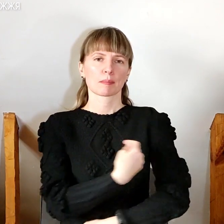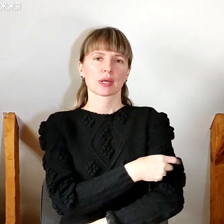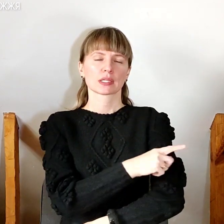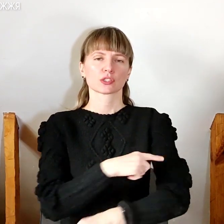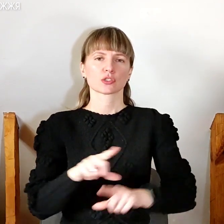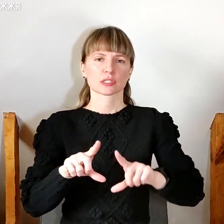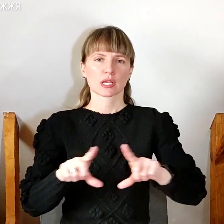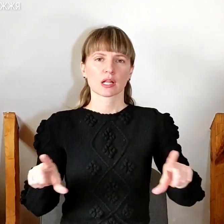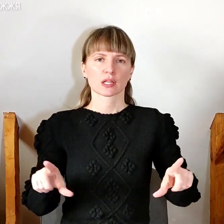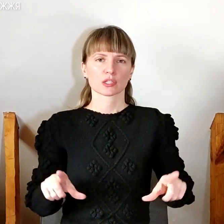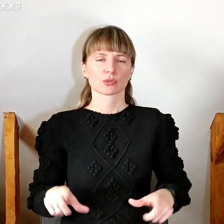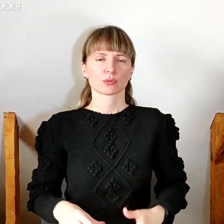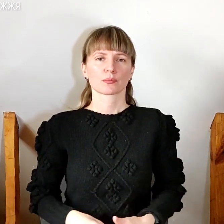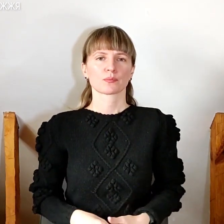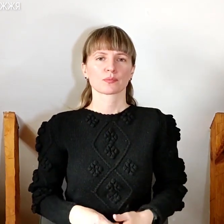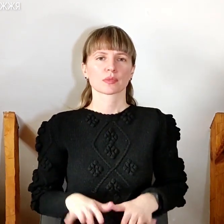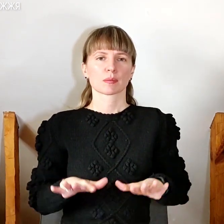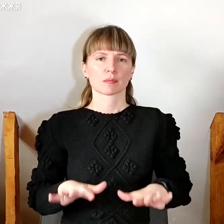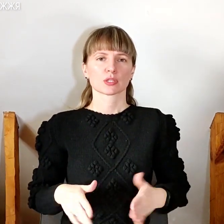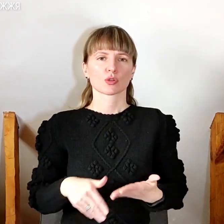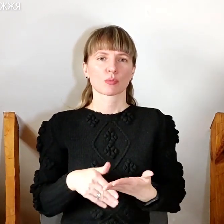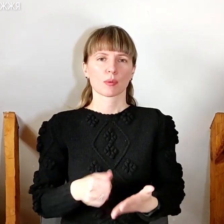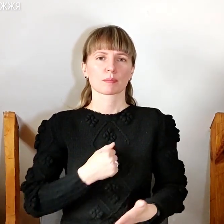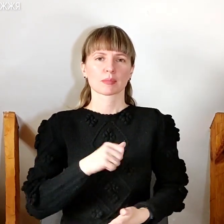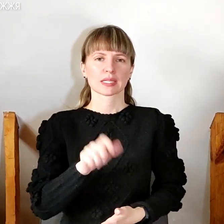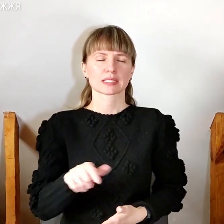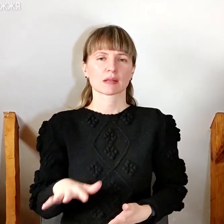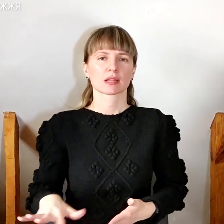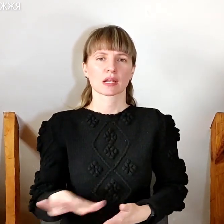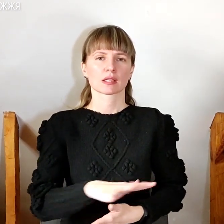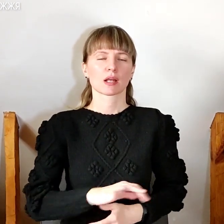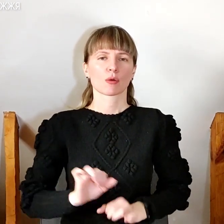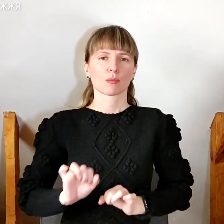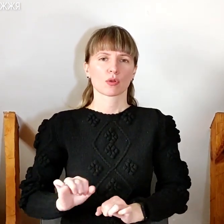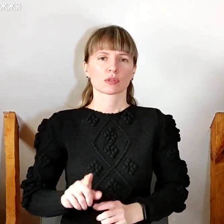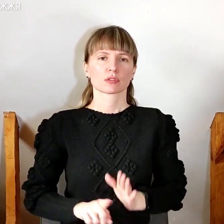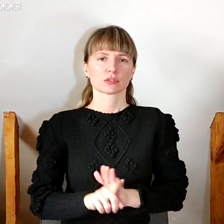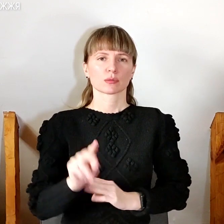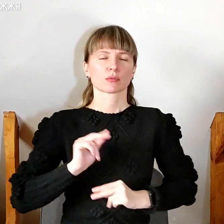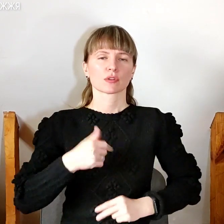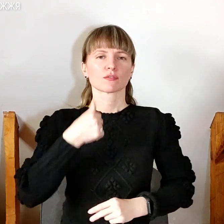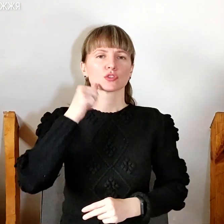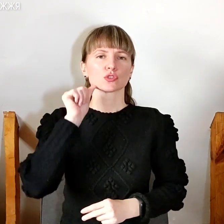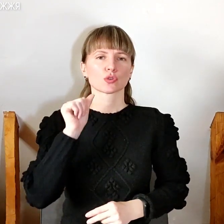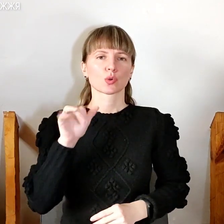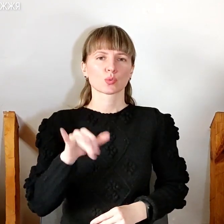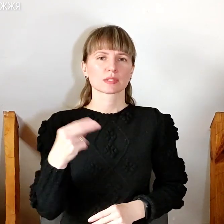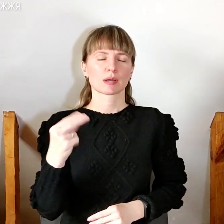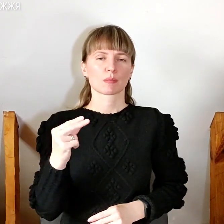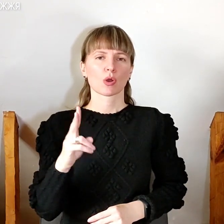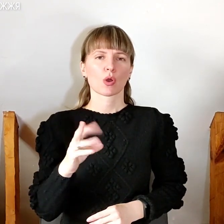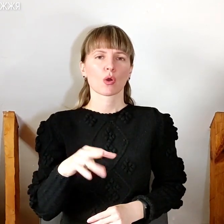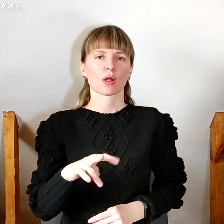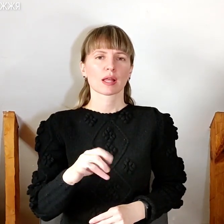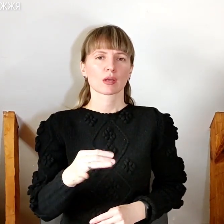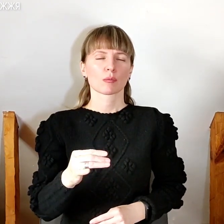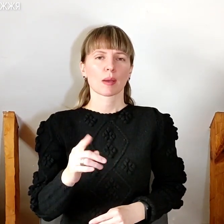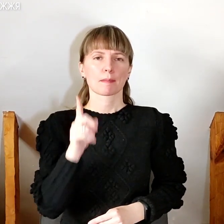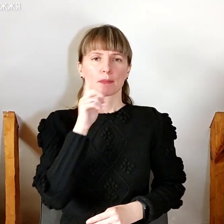закладу. Пункт допомоги бійцям територіальної оборони запрацював від учора у Запорізькому колегіумі «Мала гуманітарна академія»